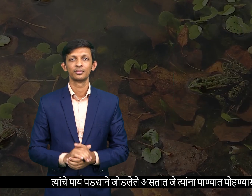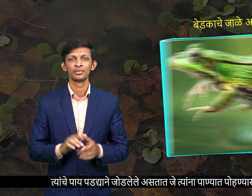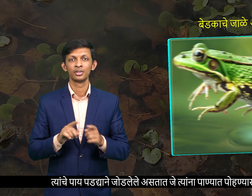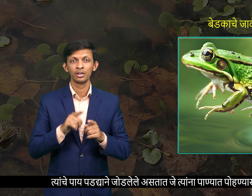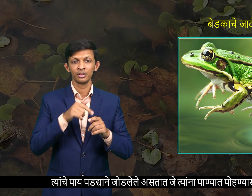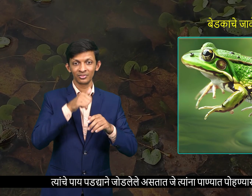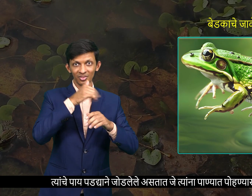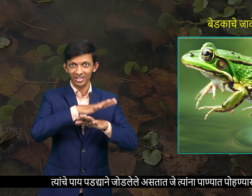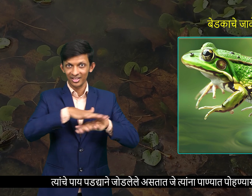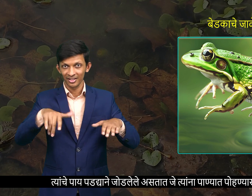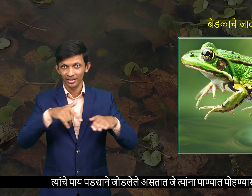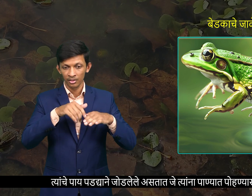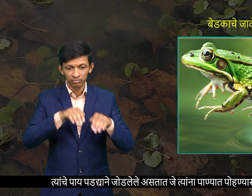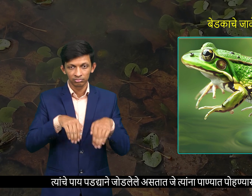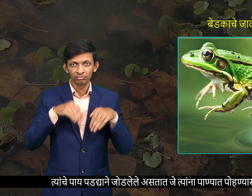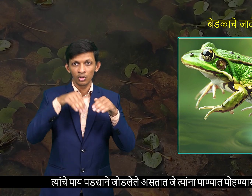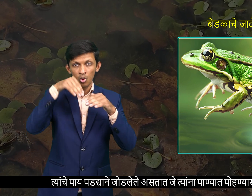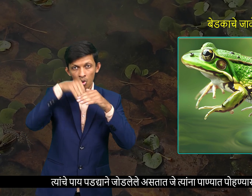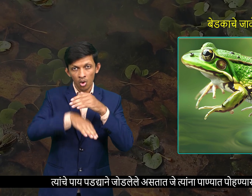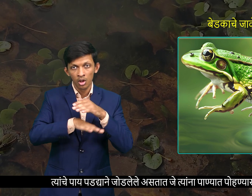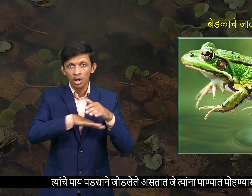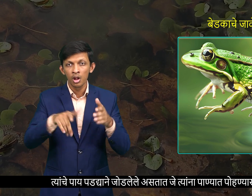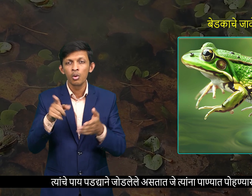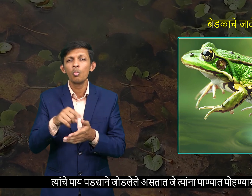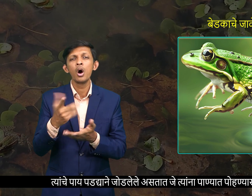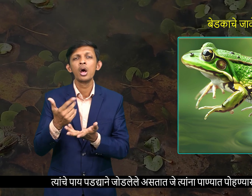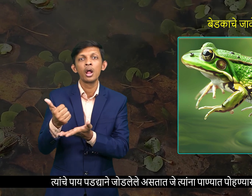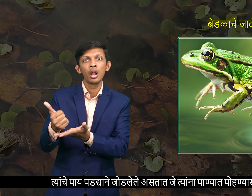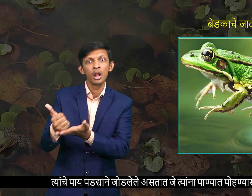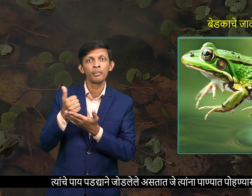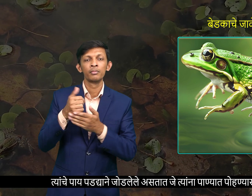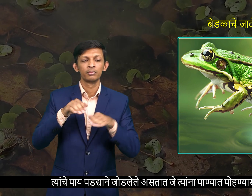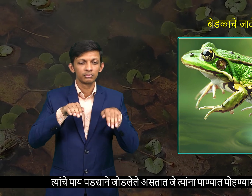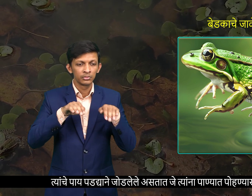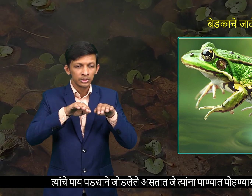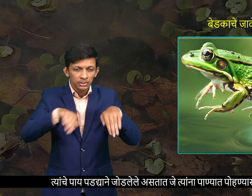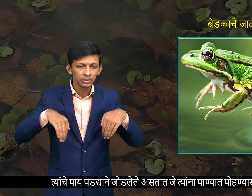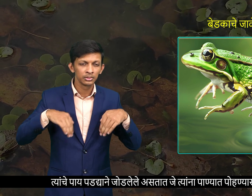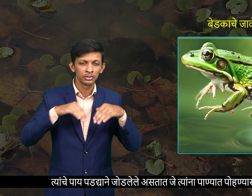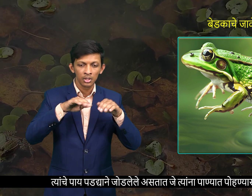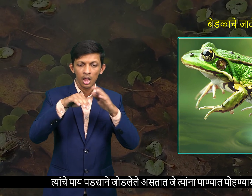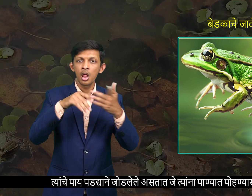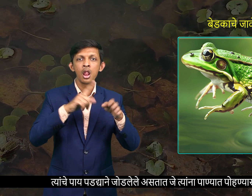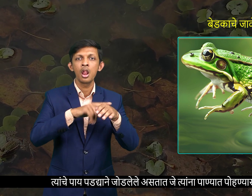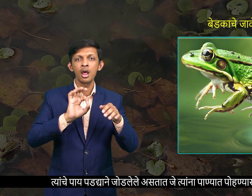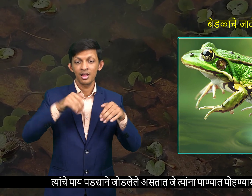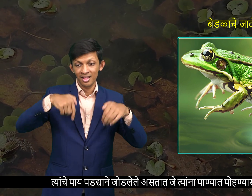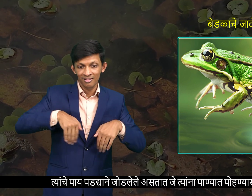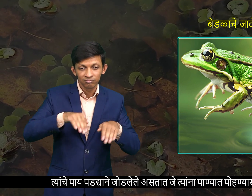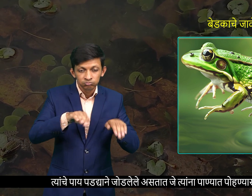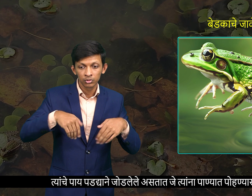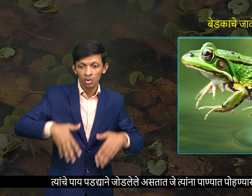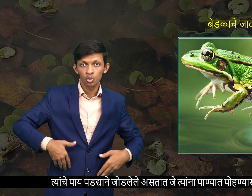त्यांचे पाय पडद्याने जोडलेले असतात, जे त्यांना पाण्यात पोहण्यास मदत करतात.